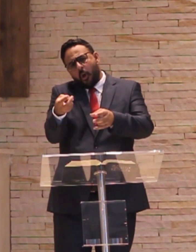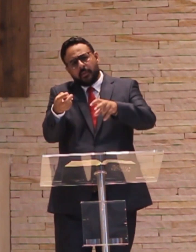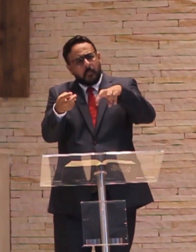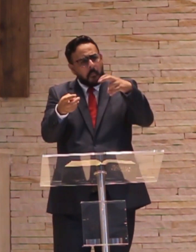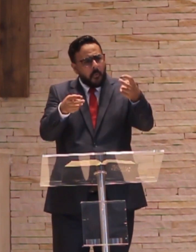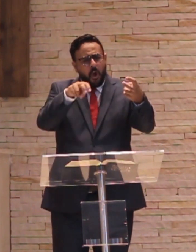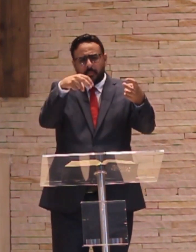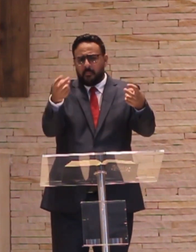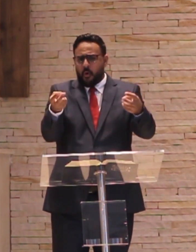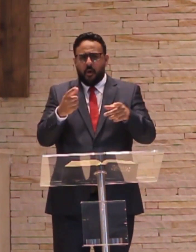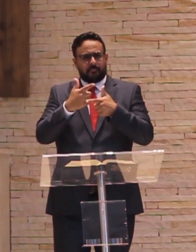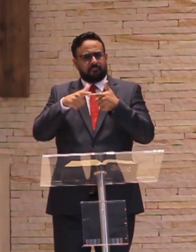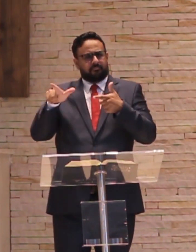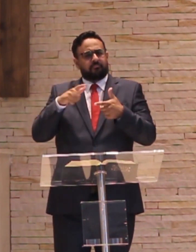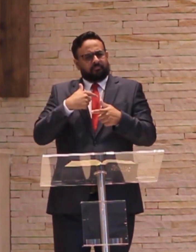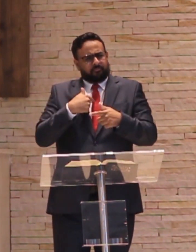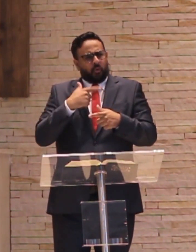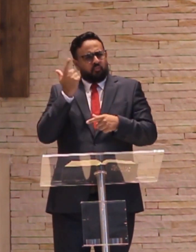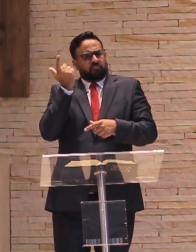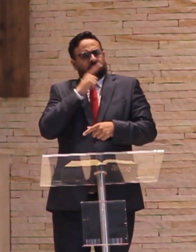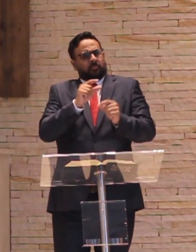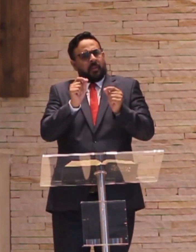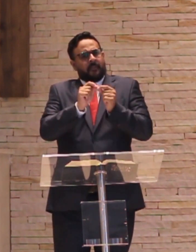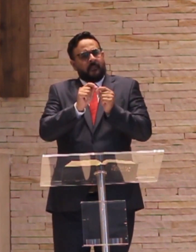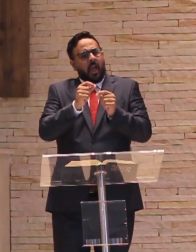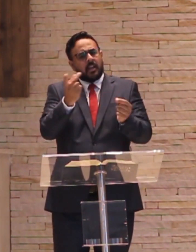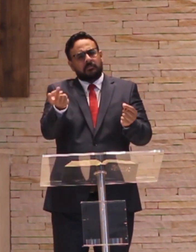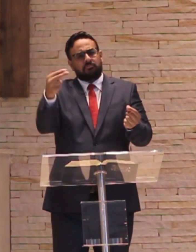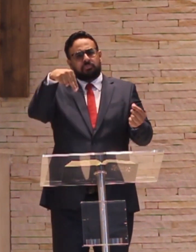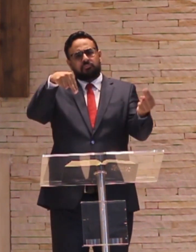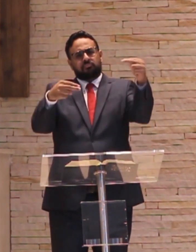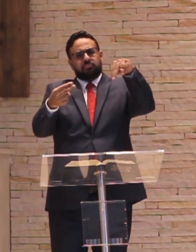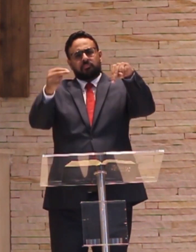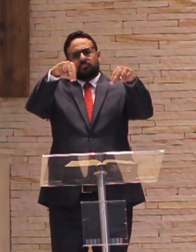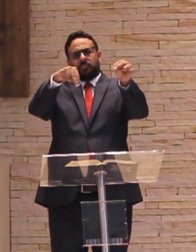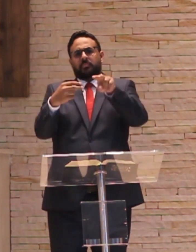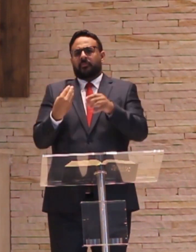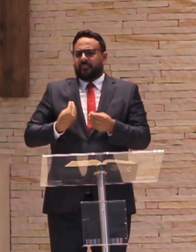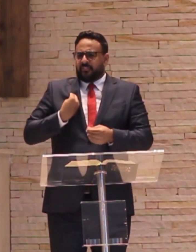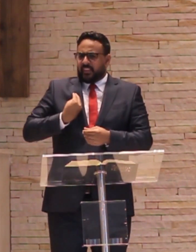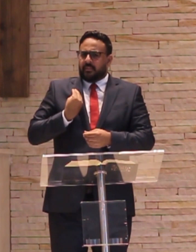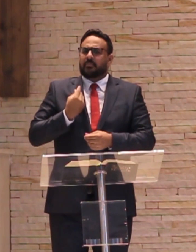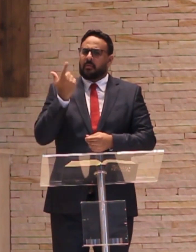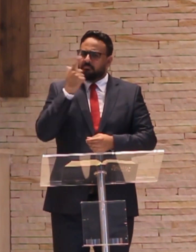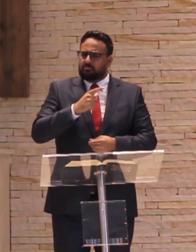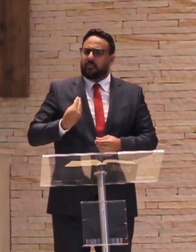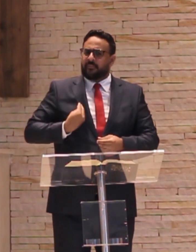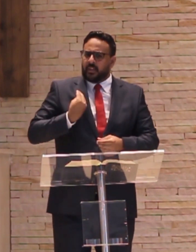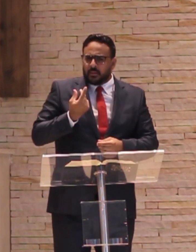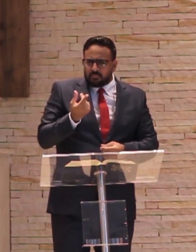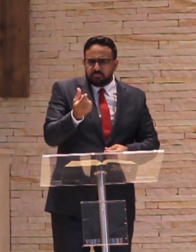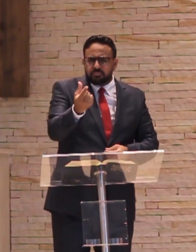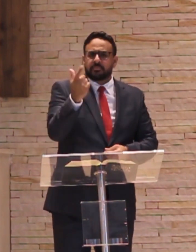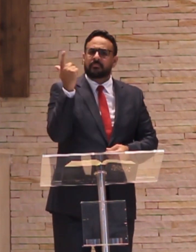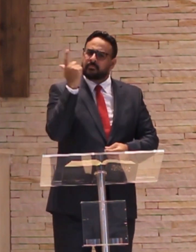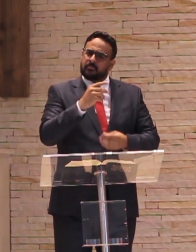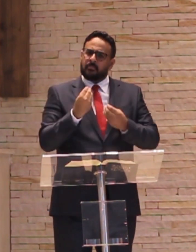morra, viverá. Jesus disse que aqueles que acreditarem nele, mesmo que passem